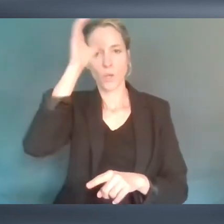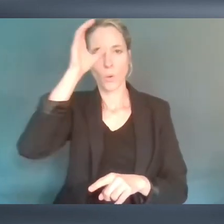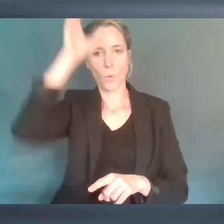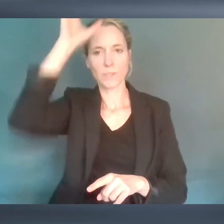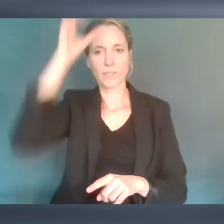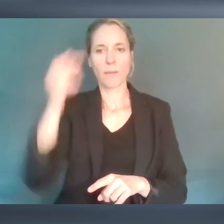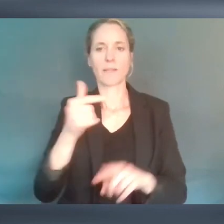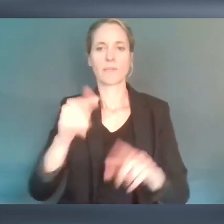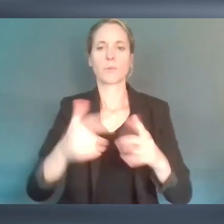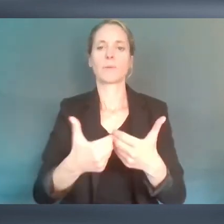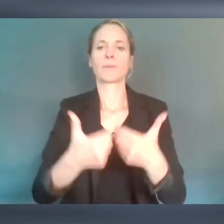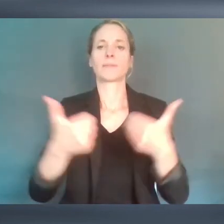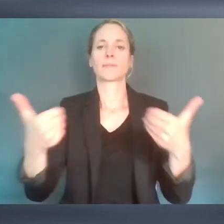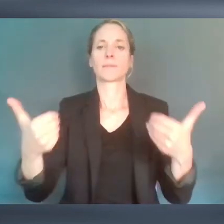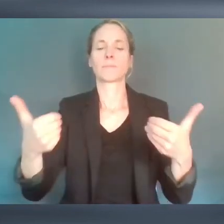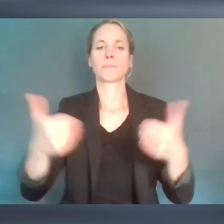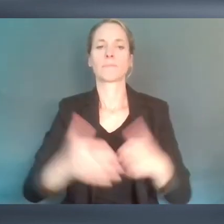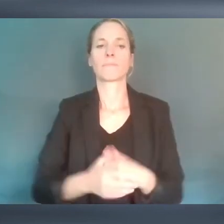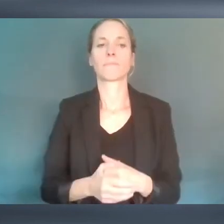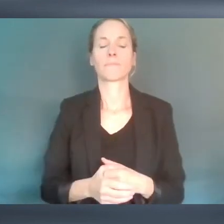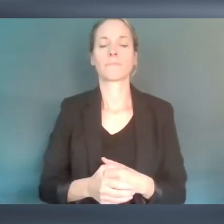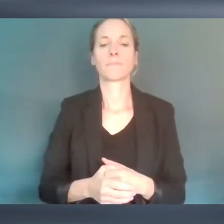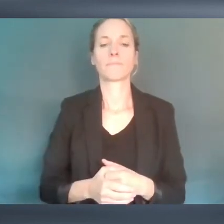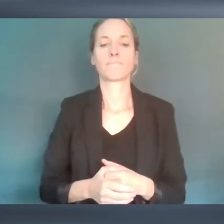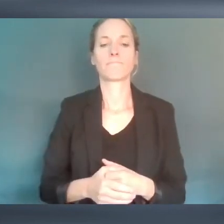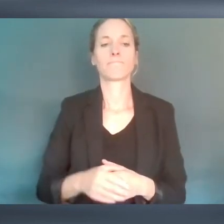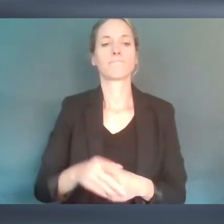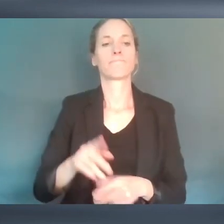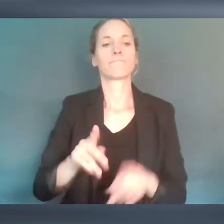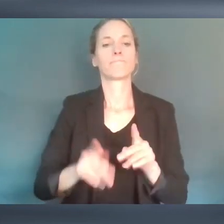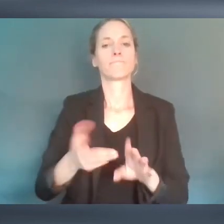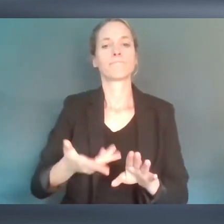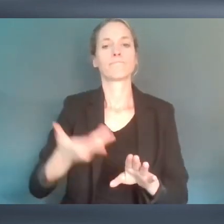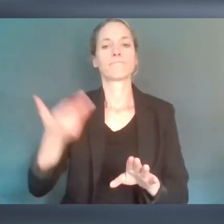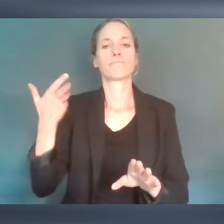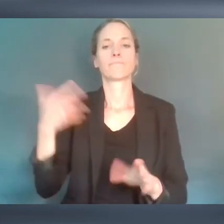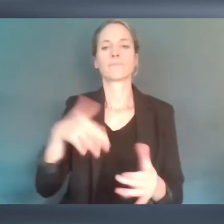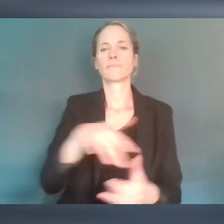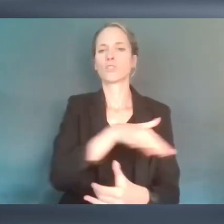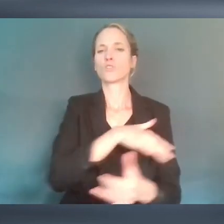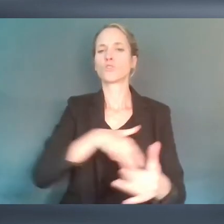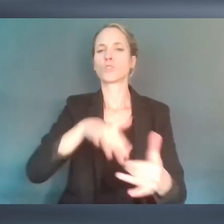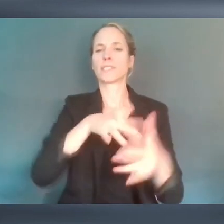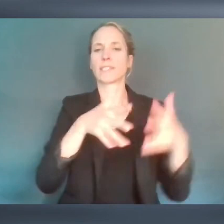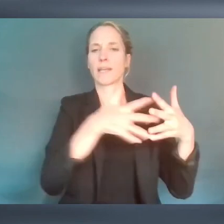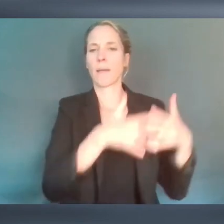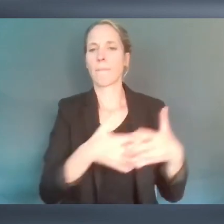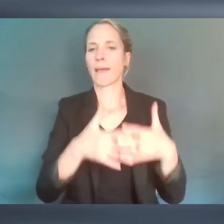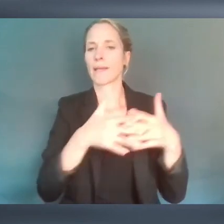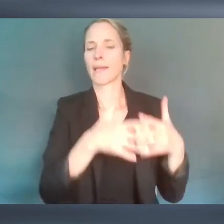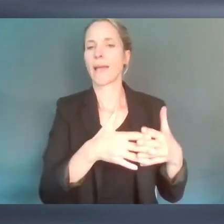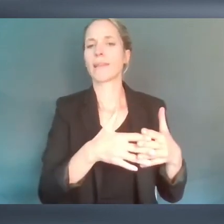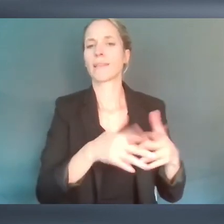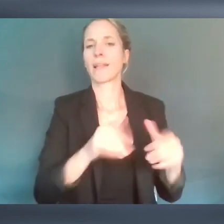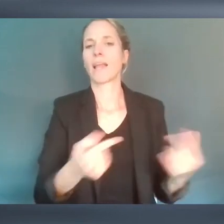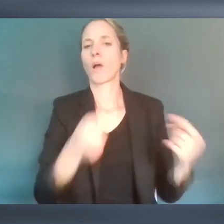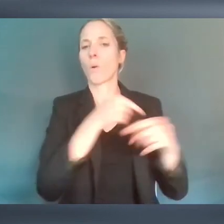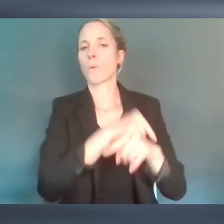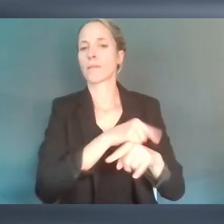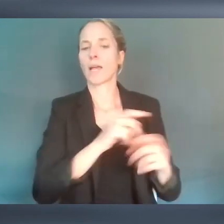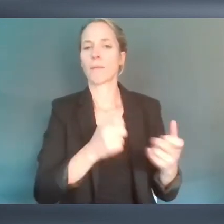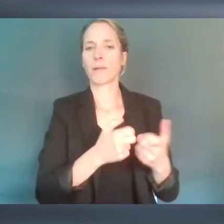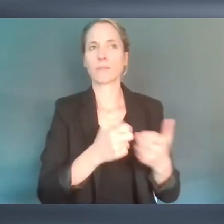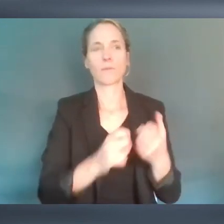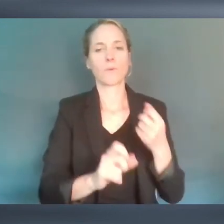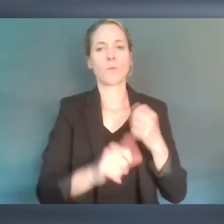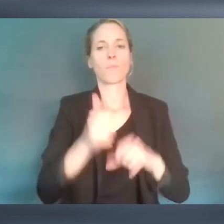L'inverse peut-être a aussi existé dans les sociétés, on peut imaginer américaines par exemple, où finalement ce n'est pas d'abord l'inclusion qui a été